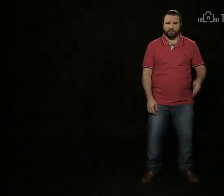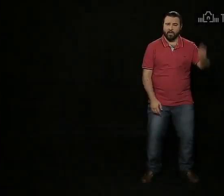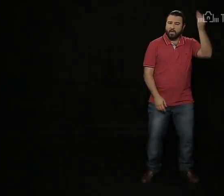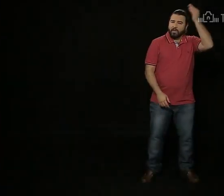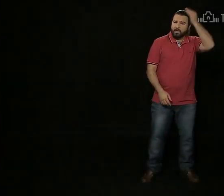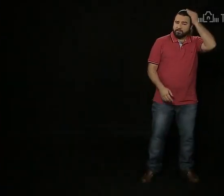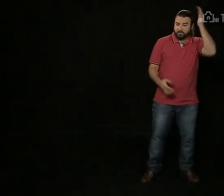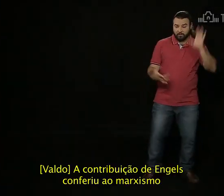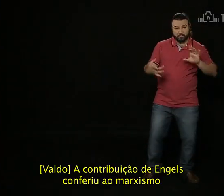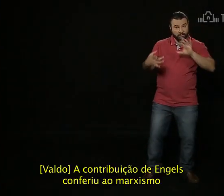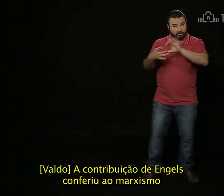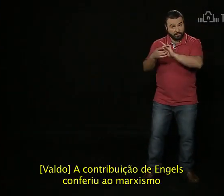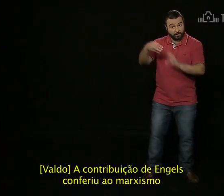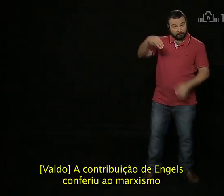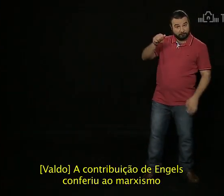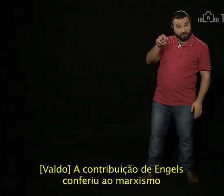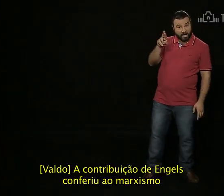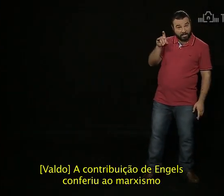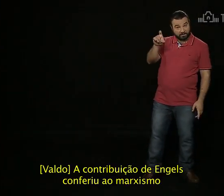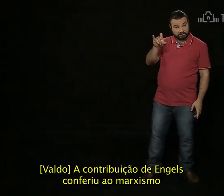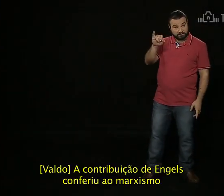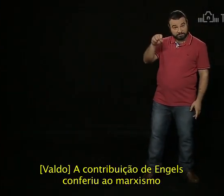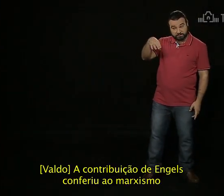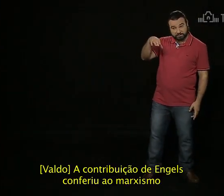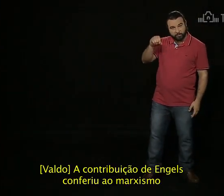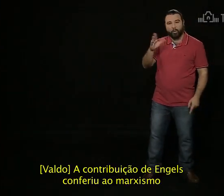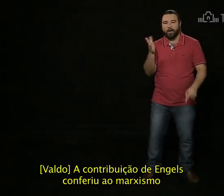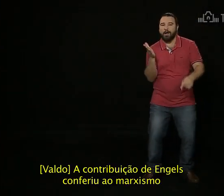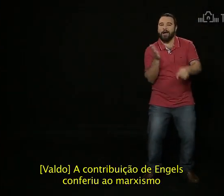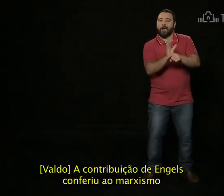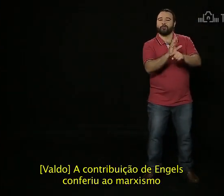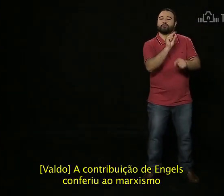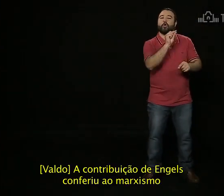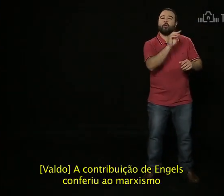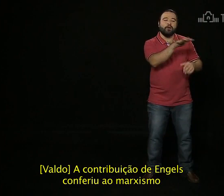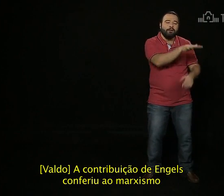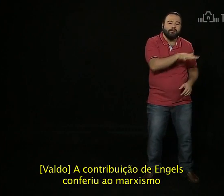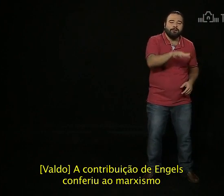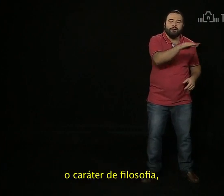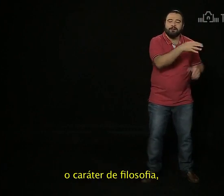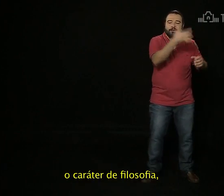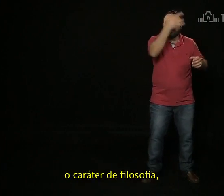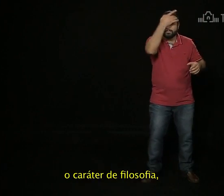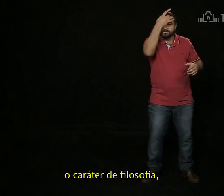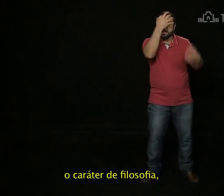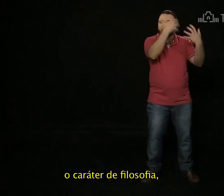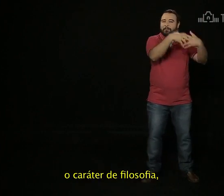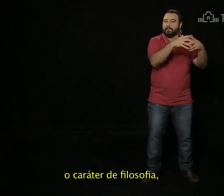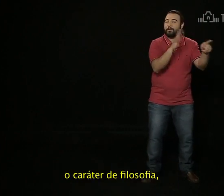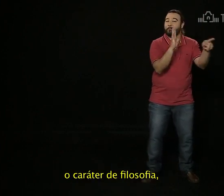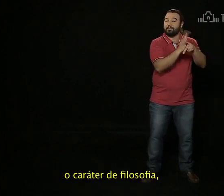A contribuição de Engels conferiu ao marxismo o caráter de filosofia